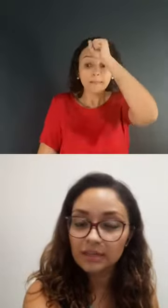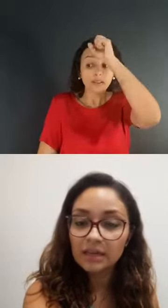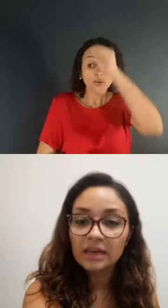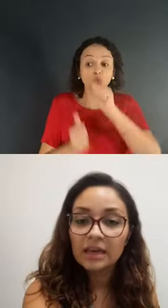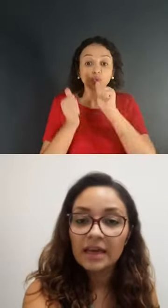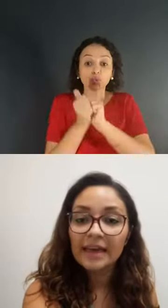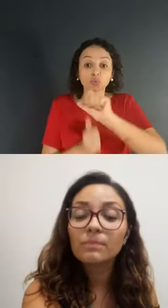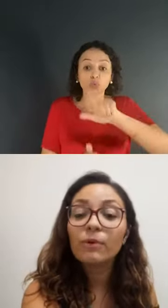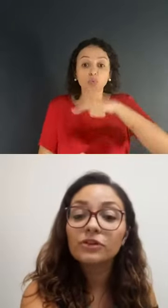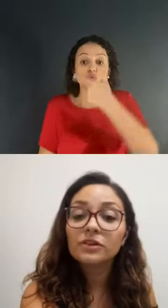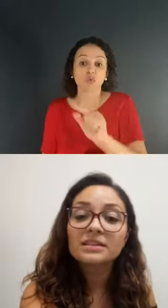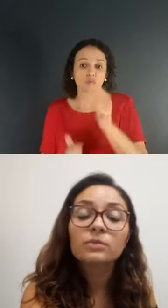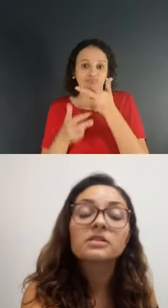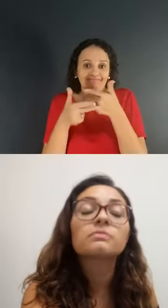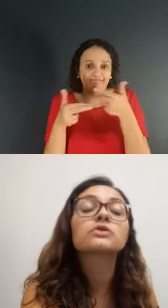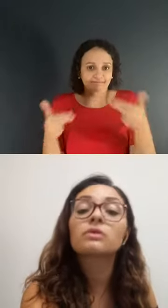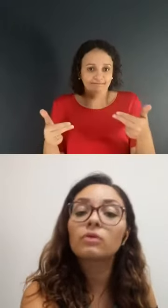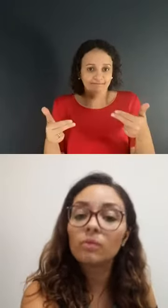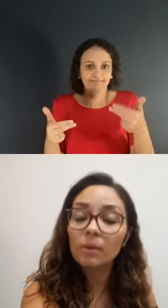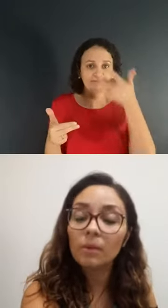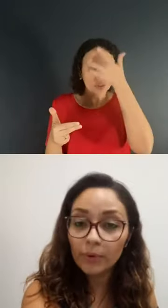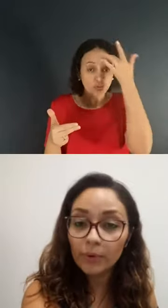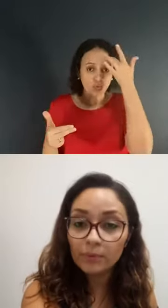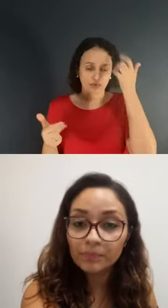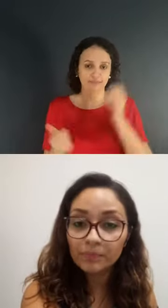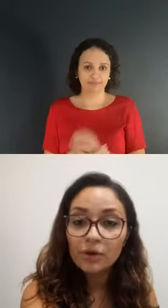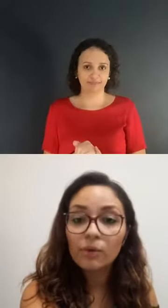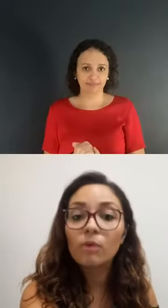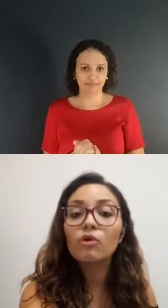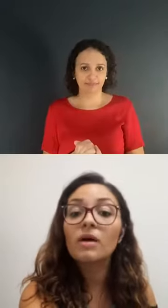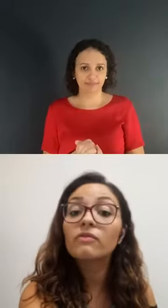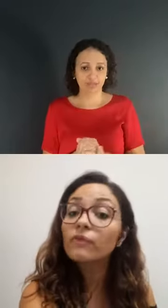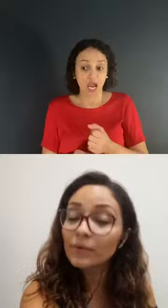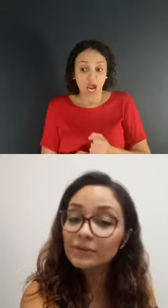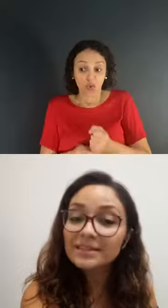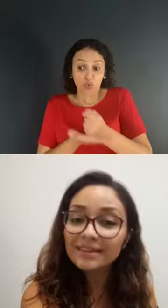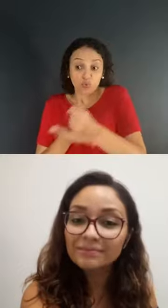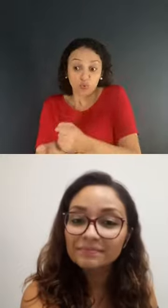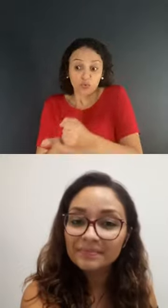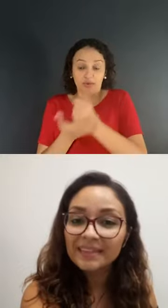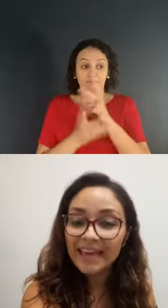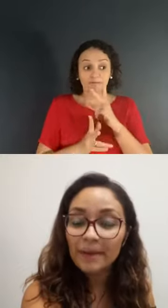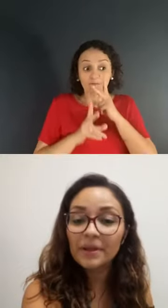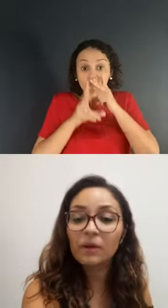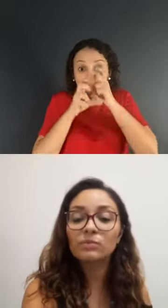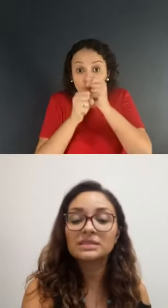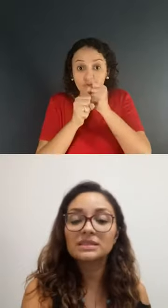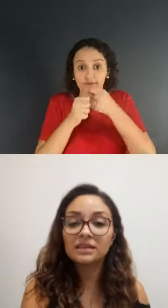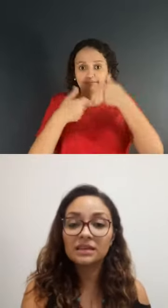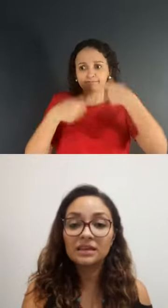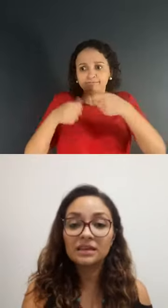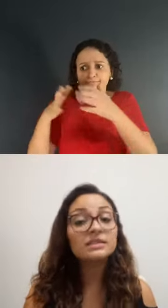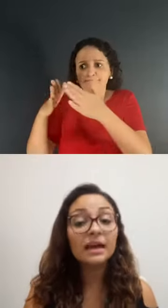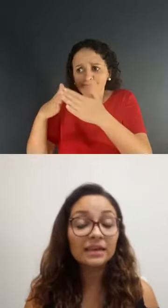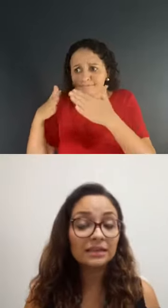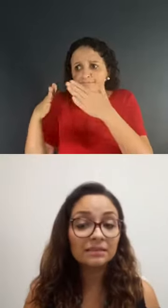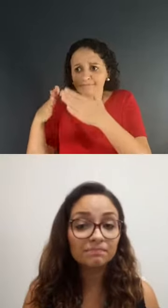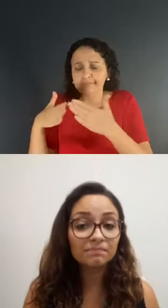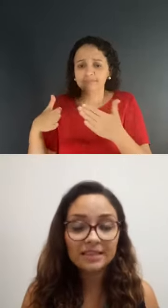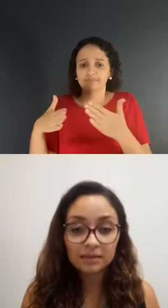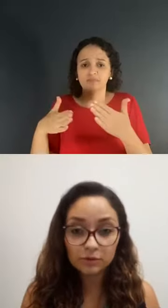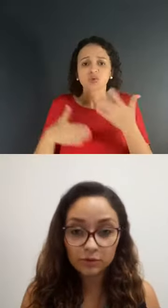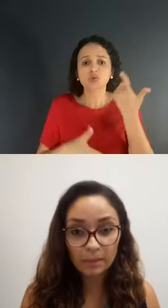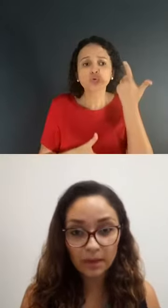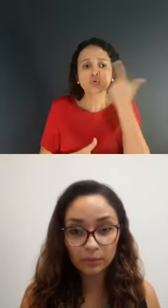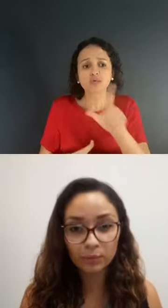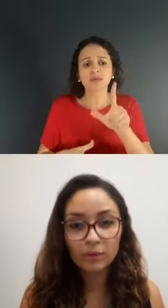situação. Ela pode ter essa outra pessoa como um apoio, como uma força, né, para conseguir sair